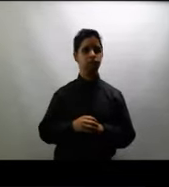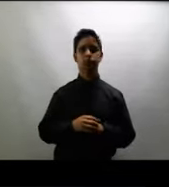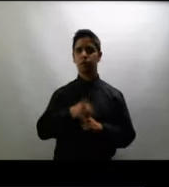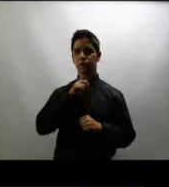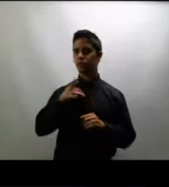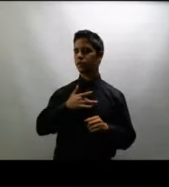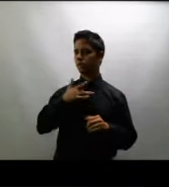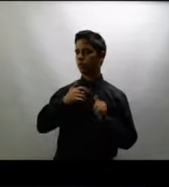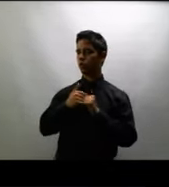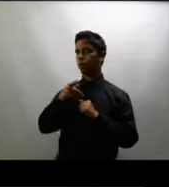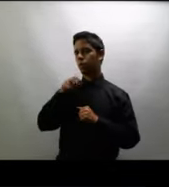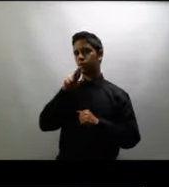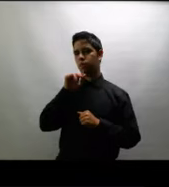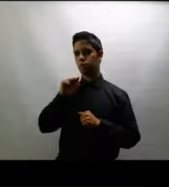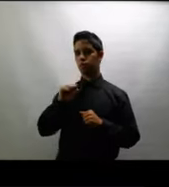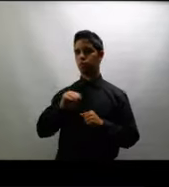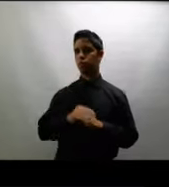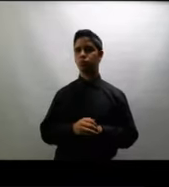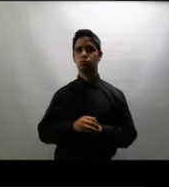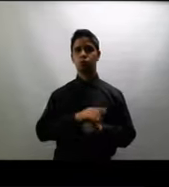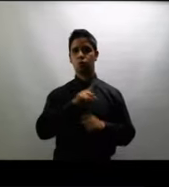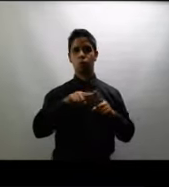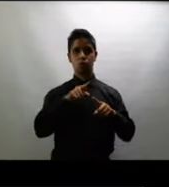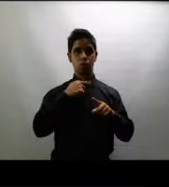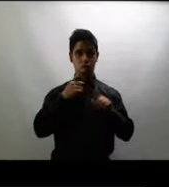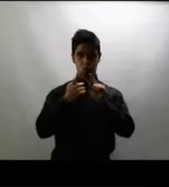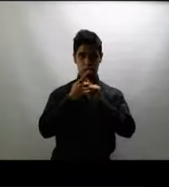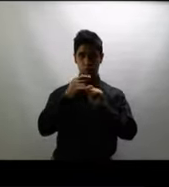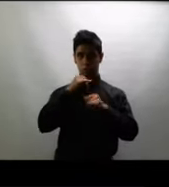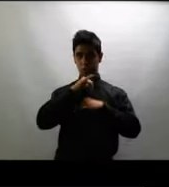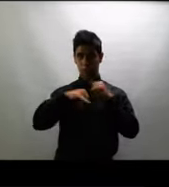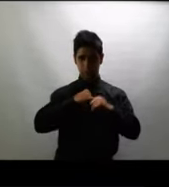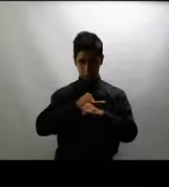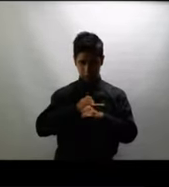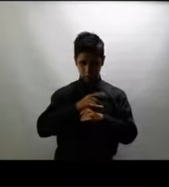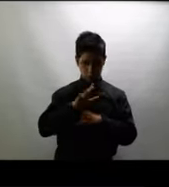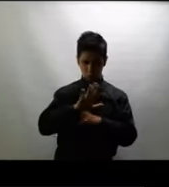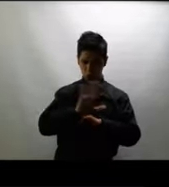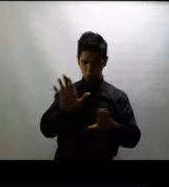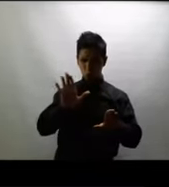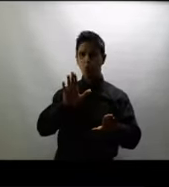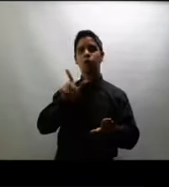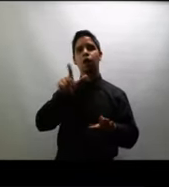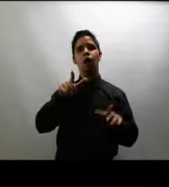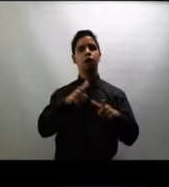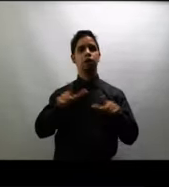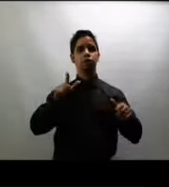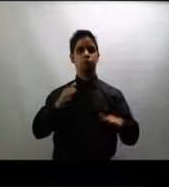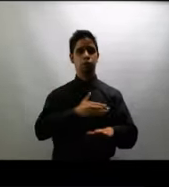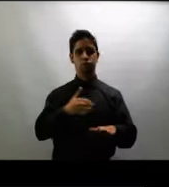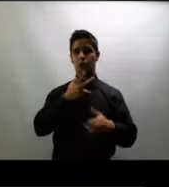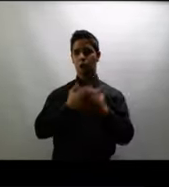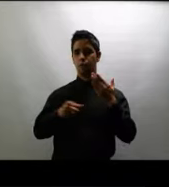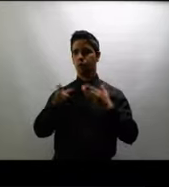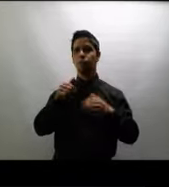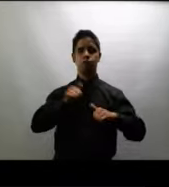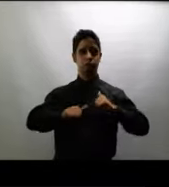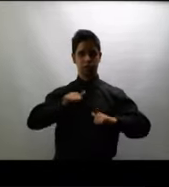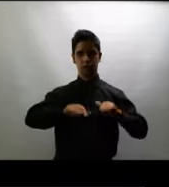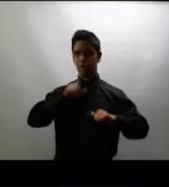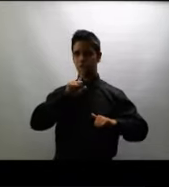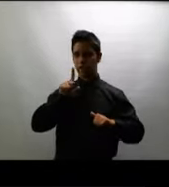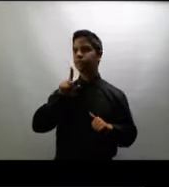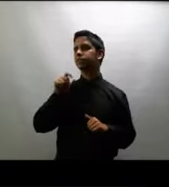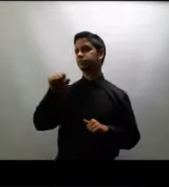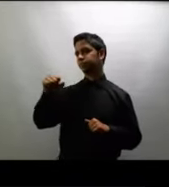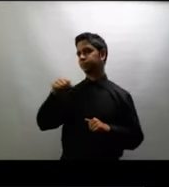Sí, nosotros en cuando nos conocimos, en la libre de música estábamos en teatro. Sí, también. Mira para allá.